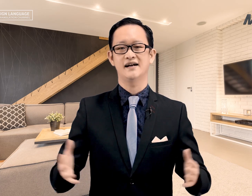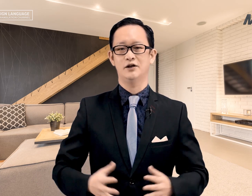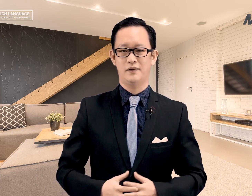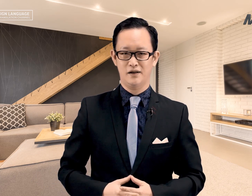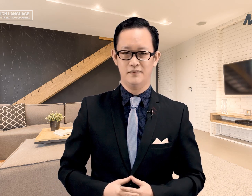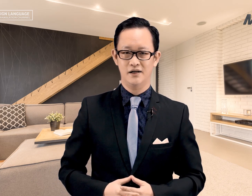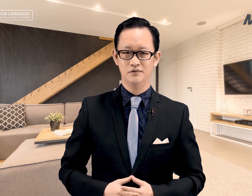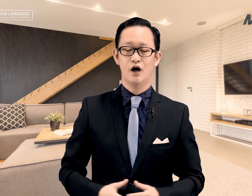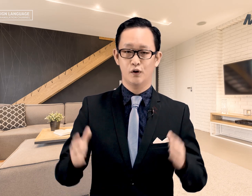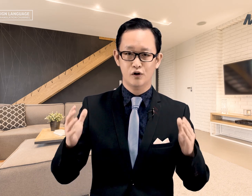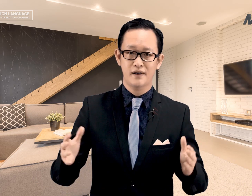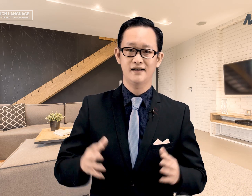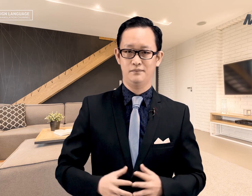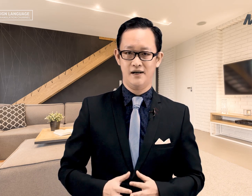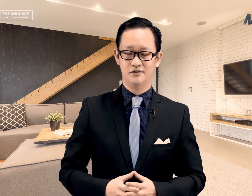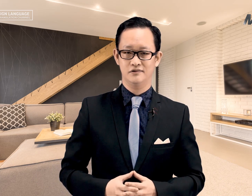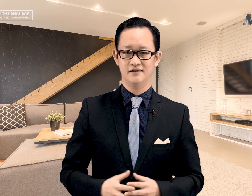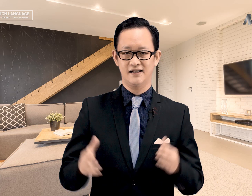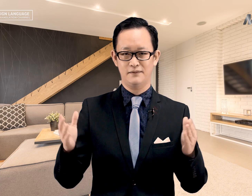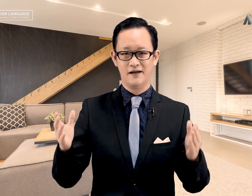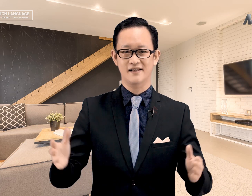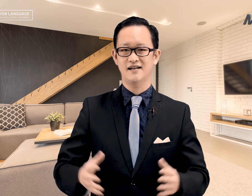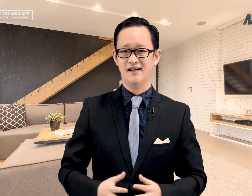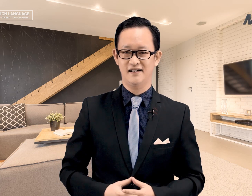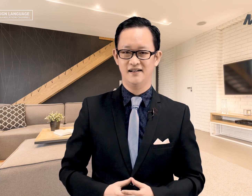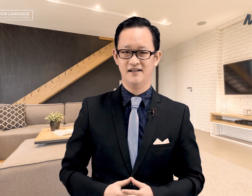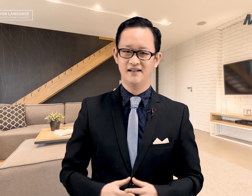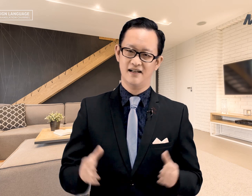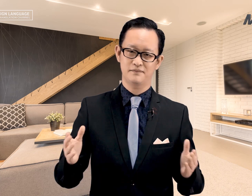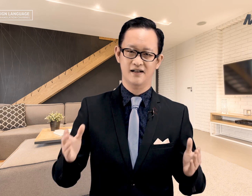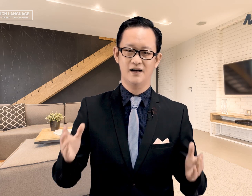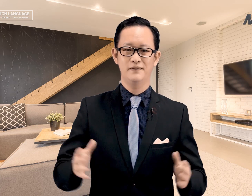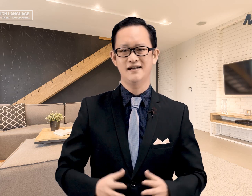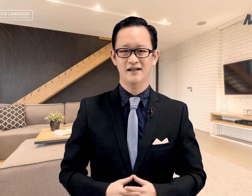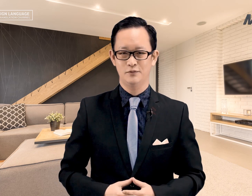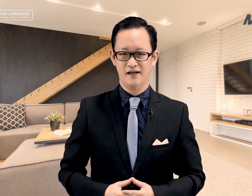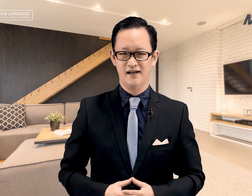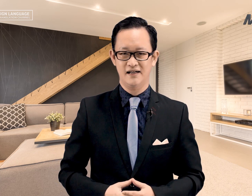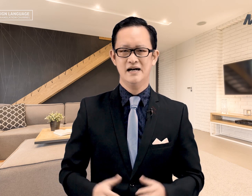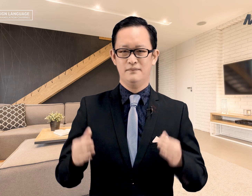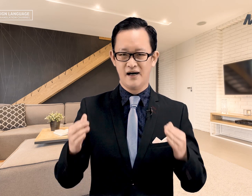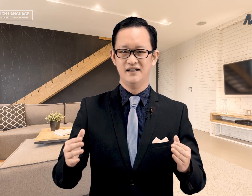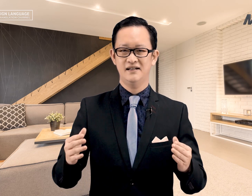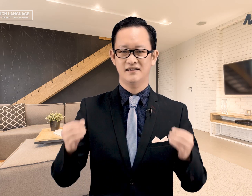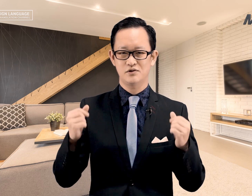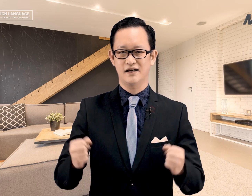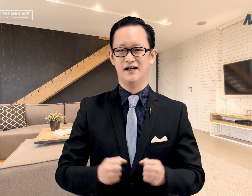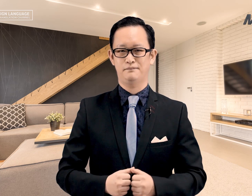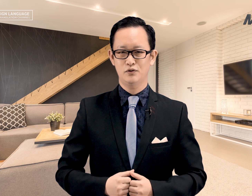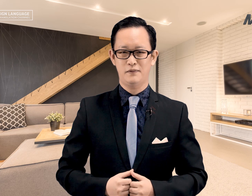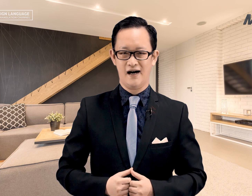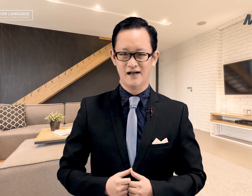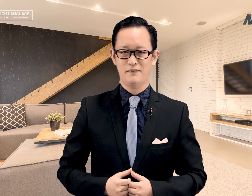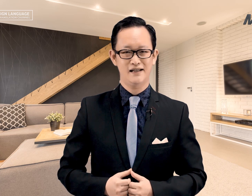dengan gaya kehidupan yang baru, normal yang baru di dalam pekerjaan Anda, di dalam segala bidang kehidupan Anda. Mari kita juga